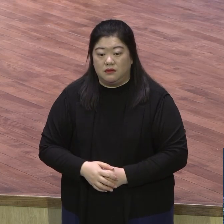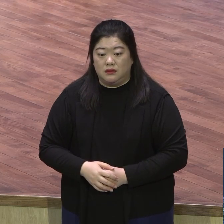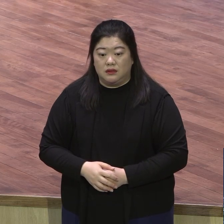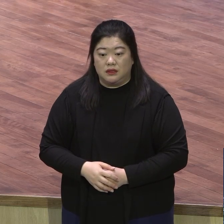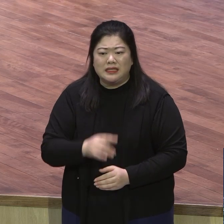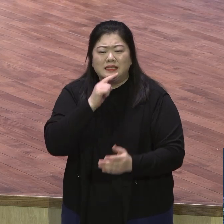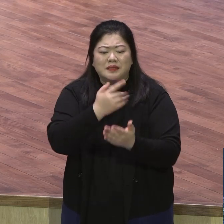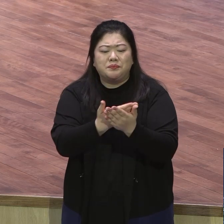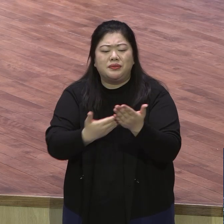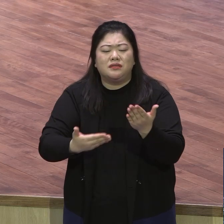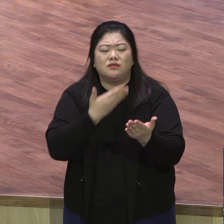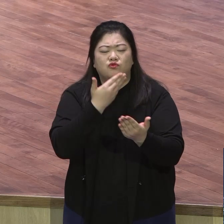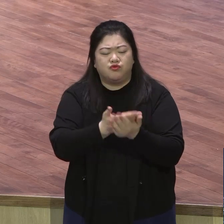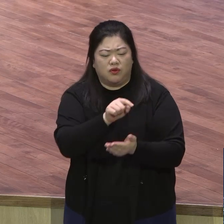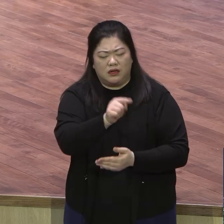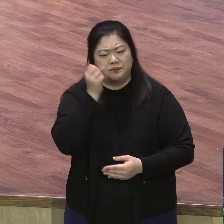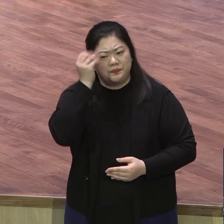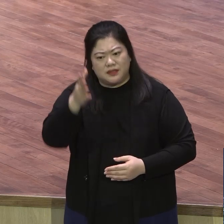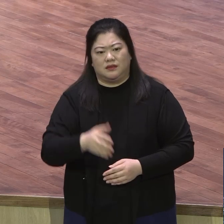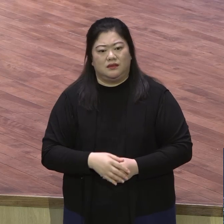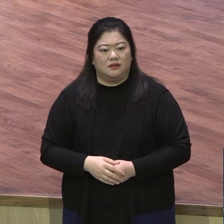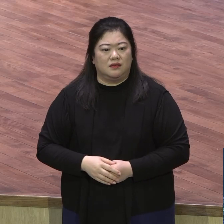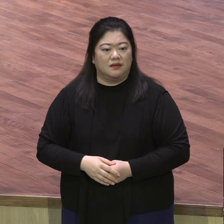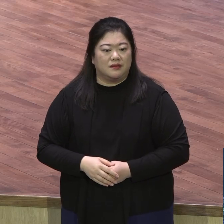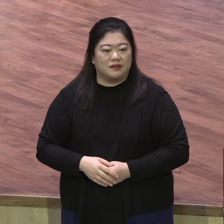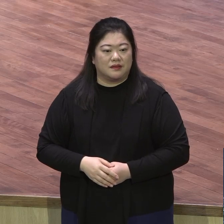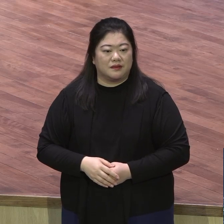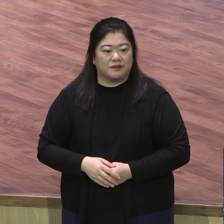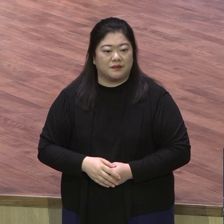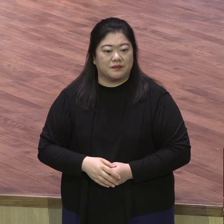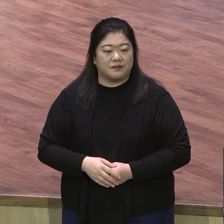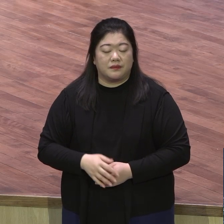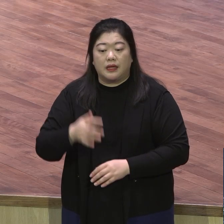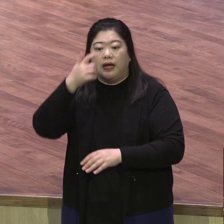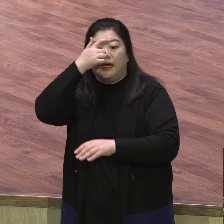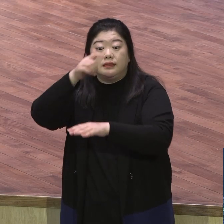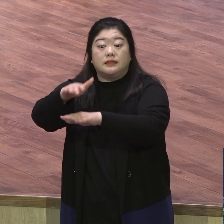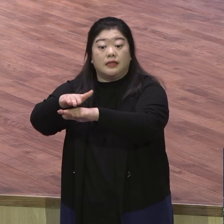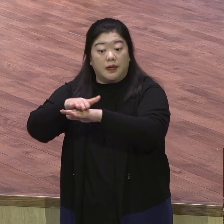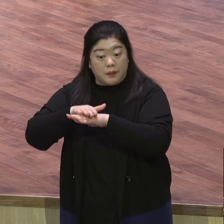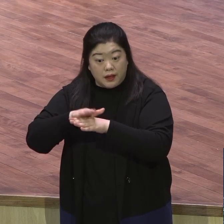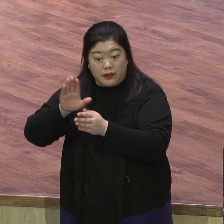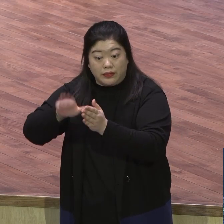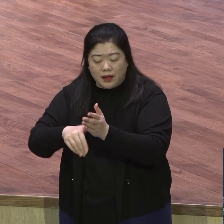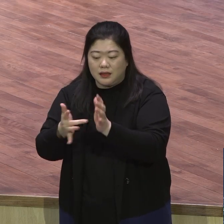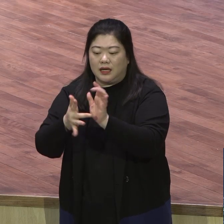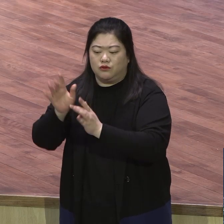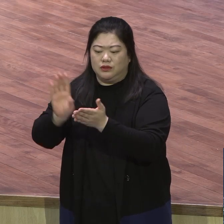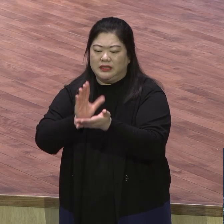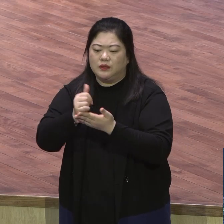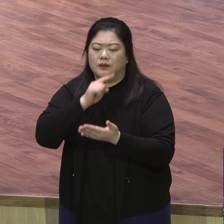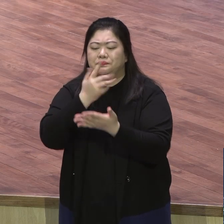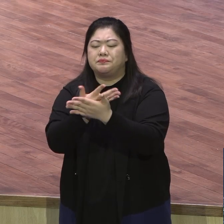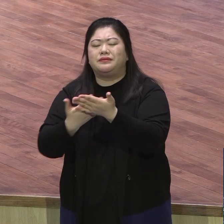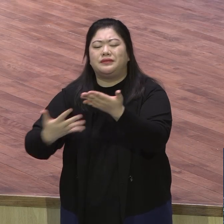이거 하나 심어주려고 여러분 예배 드릴 때 여러분 가슴 속에 예수 보일의 피가 흐르시기 바랍니다.